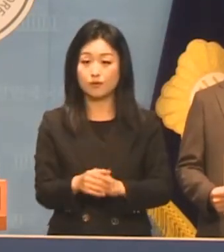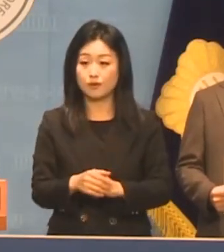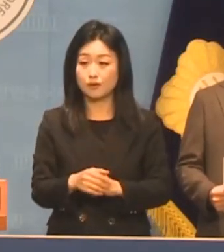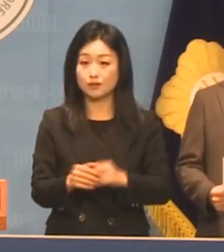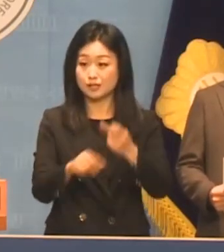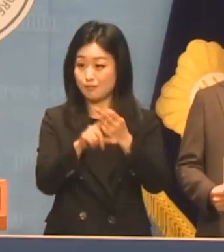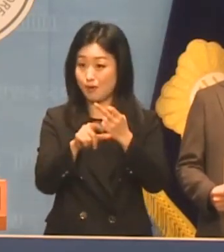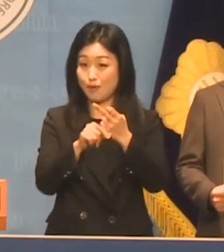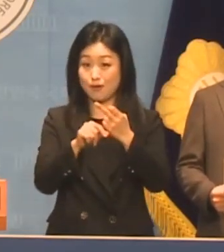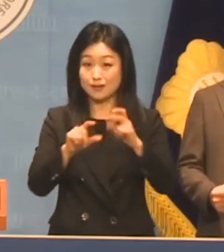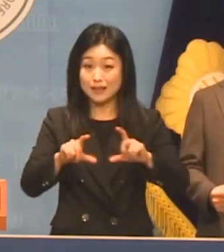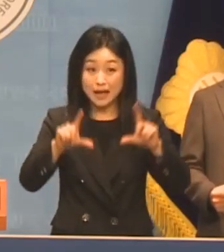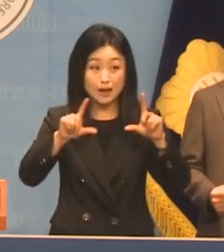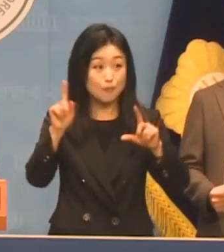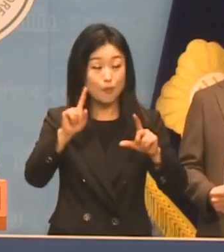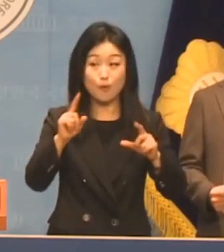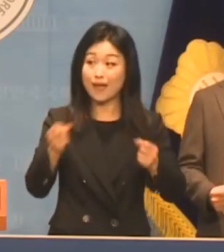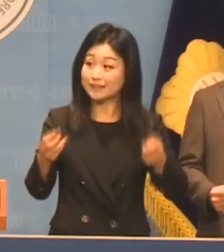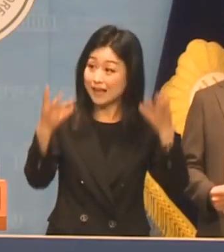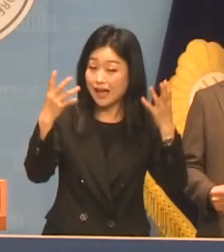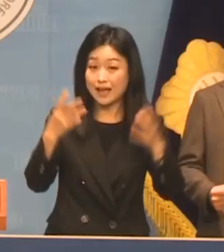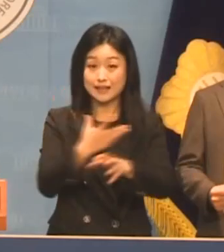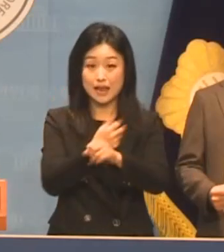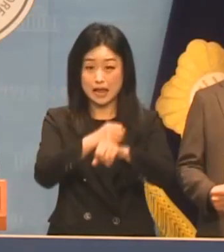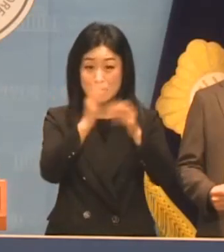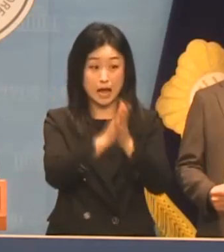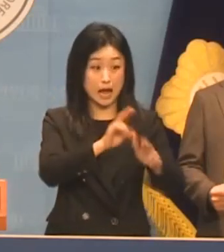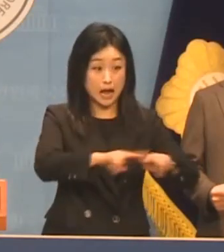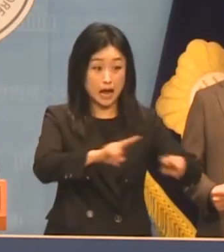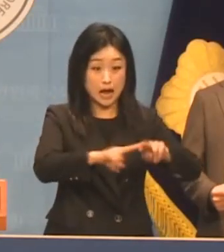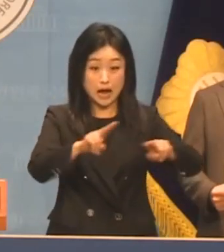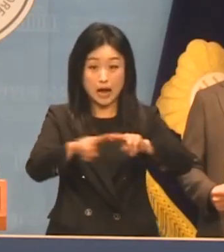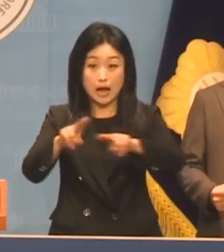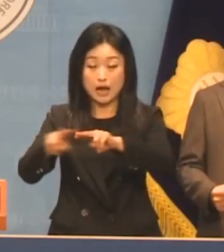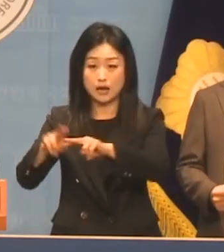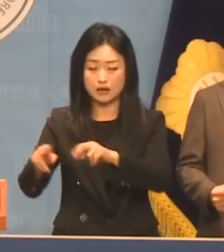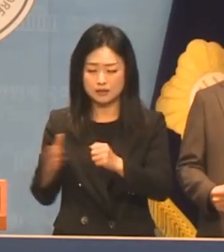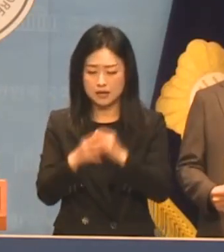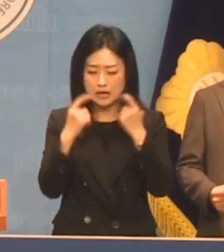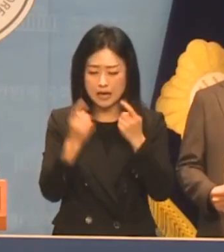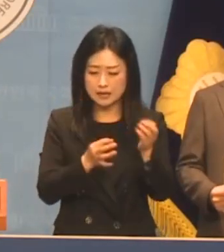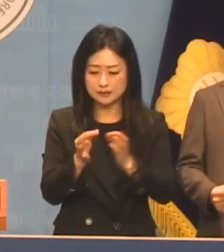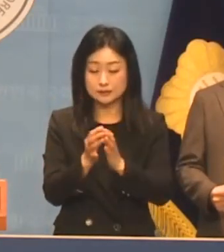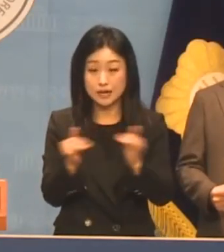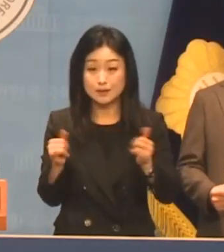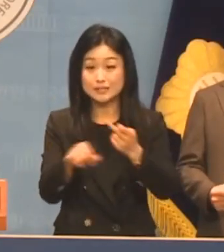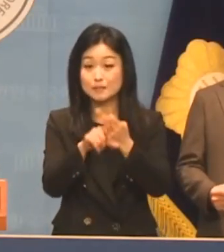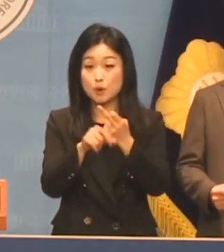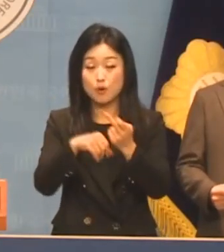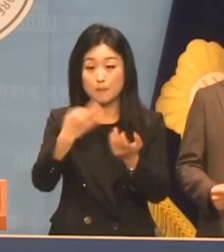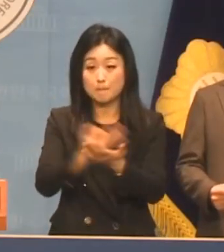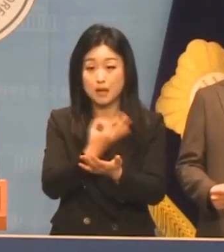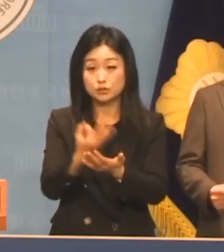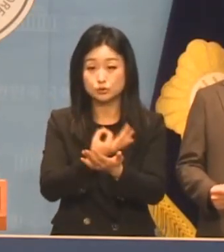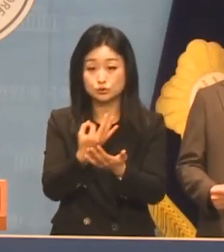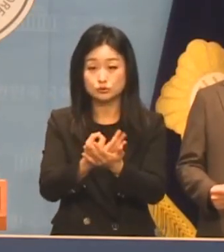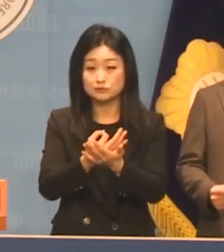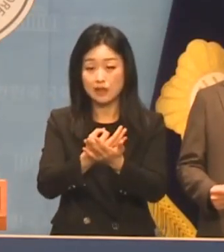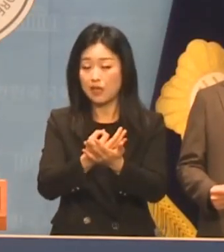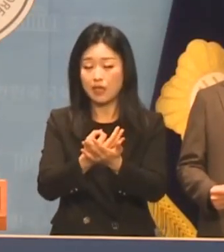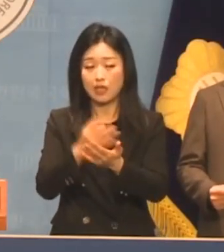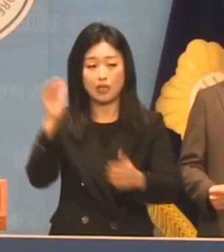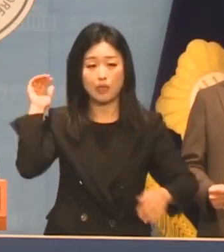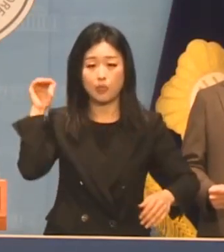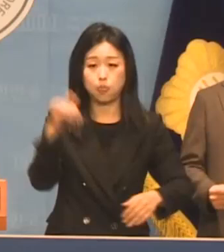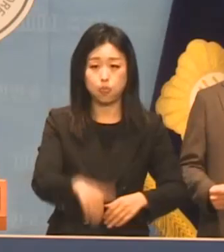행사, 예약이 취소가 빗발치면서 소상공인 자영업의 12월 연말 대목 장사만